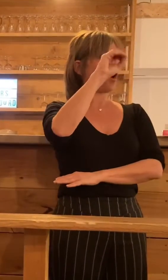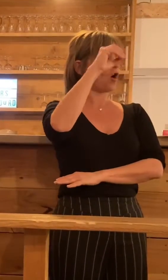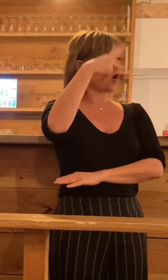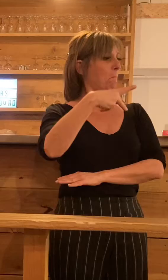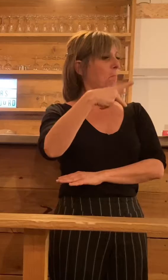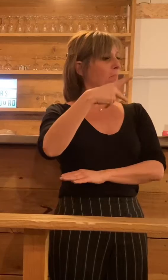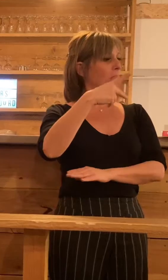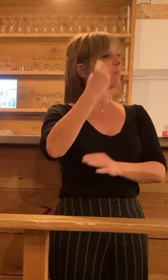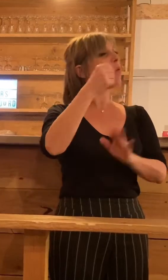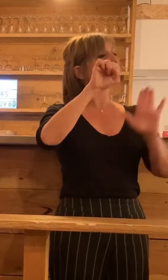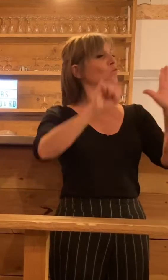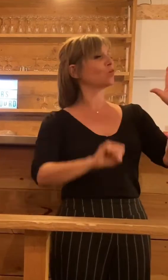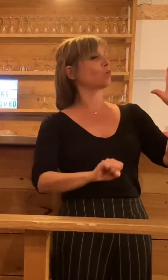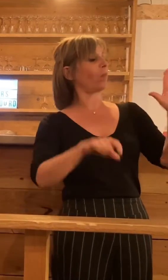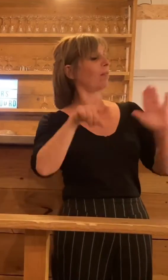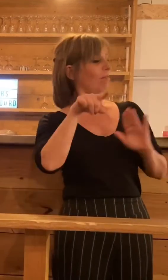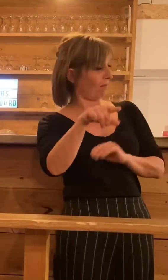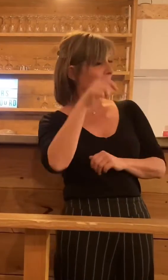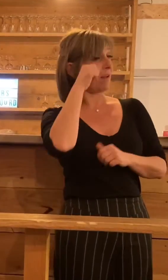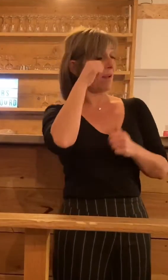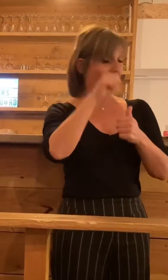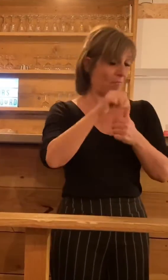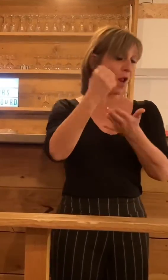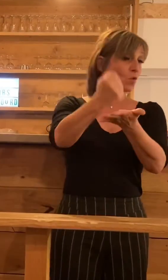Gard, et qui faisait venir